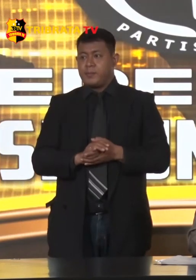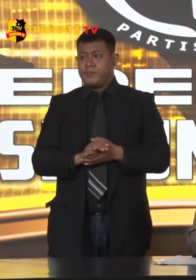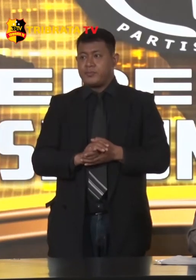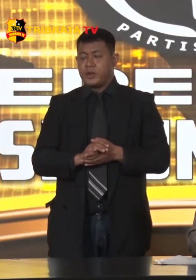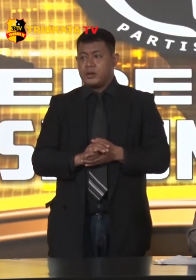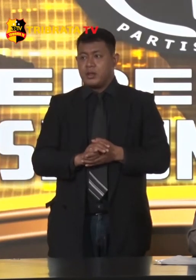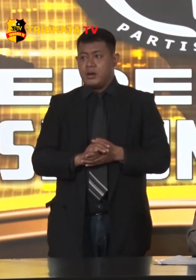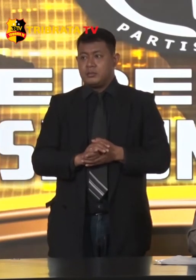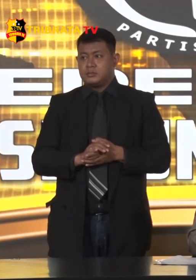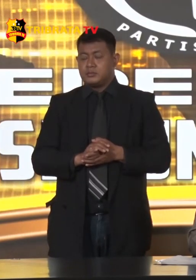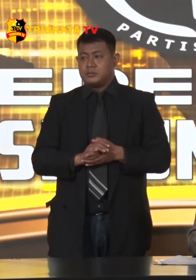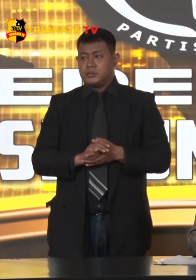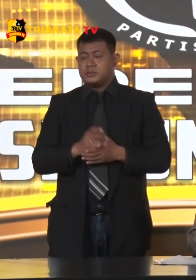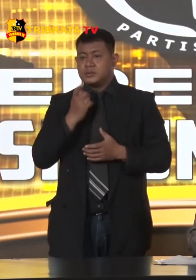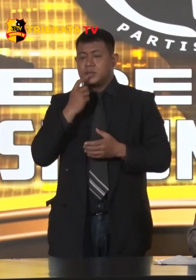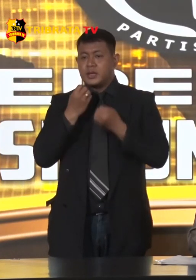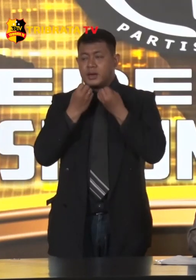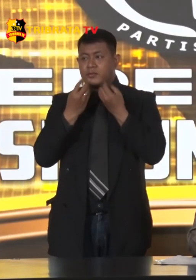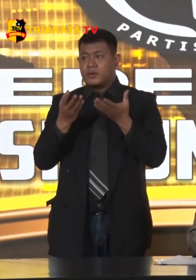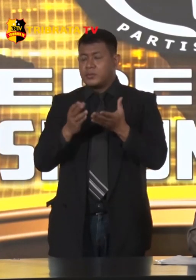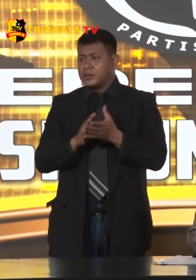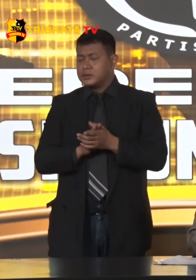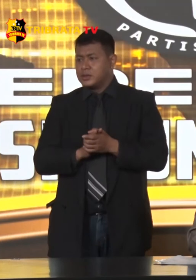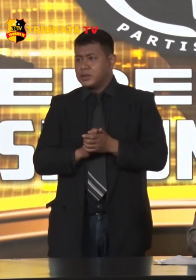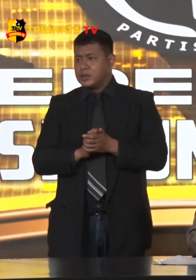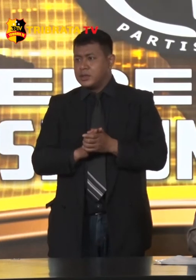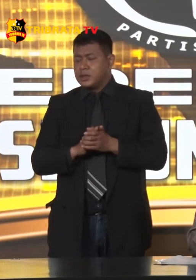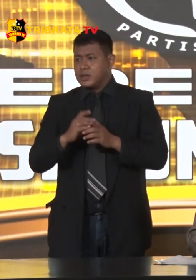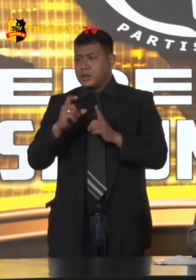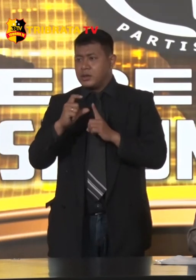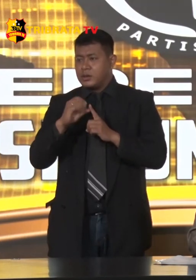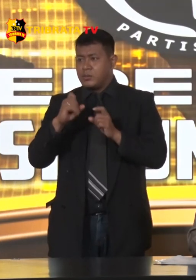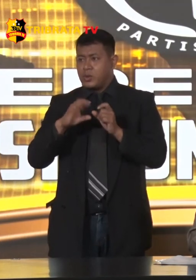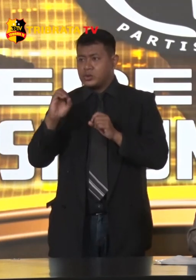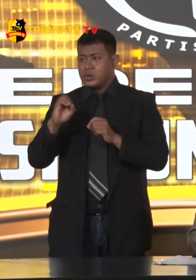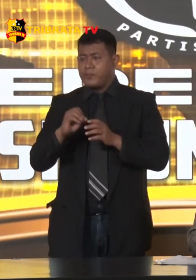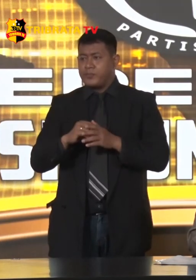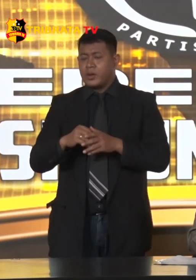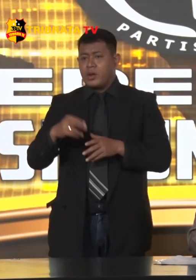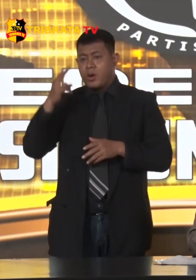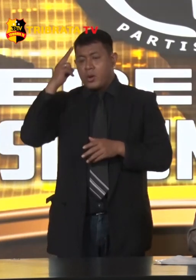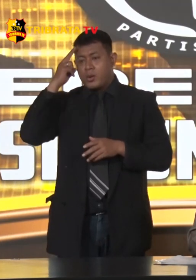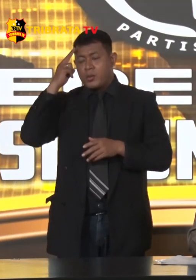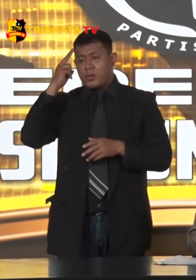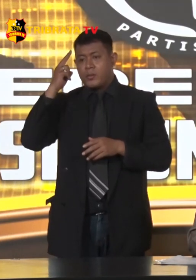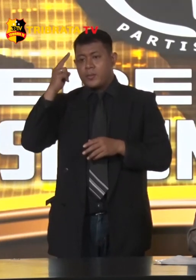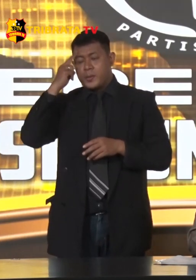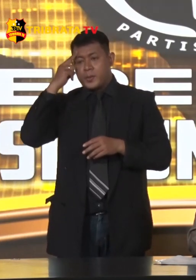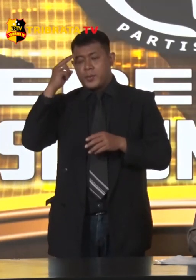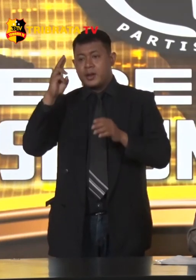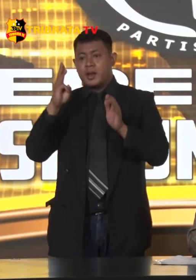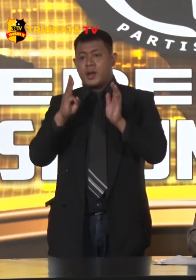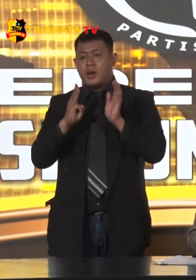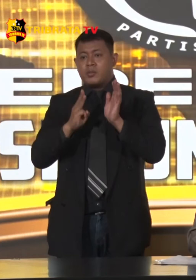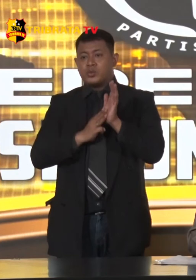luar pertanyaan pimpinan. Ini soal kabar dari Siang Poso, bahwa kabarnya bos dari atau pimpin dari dari